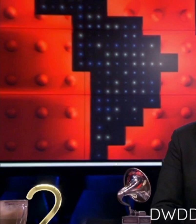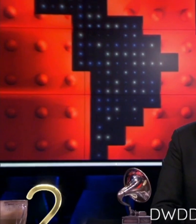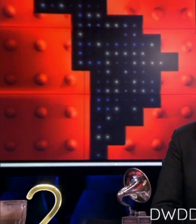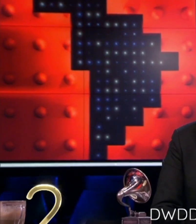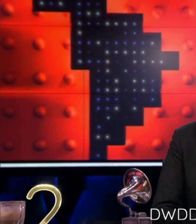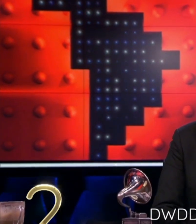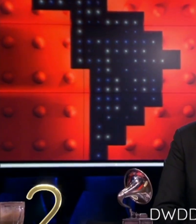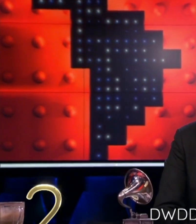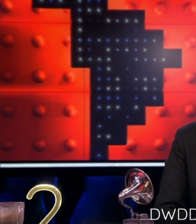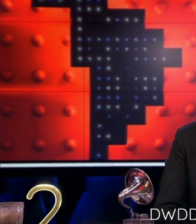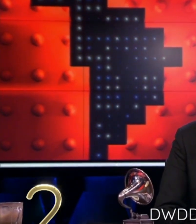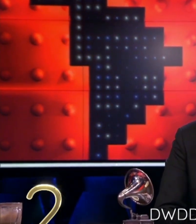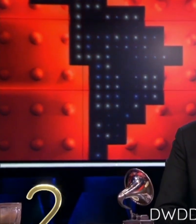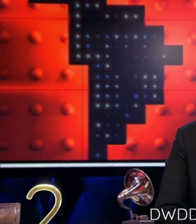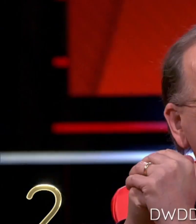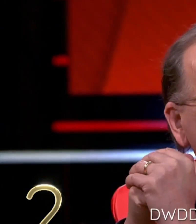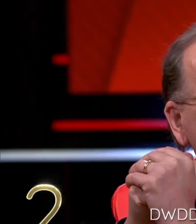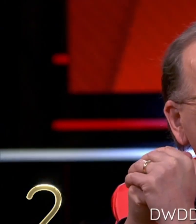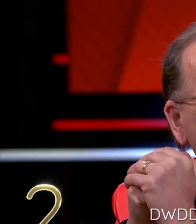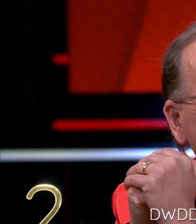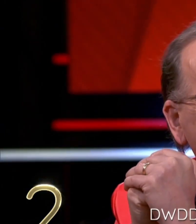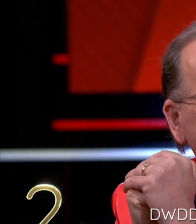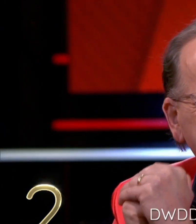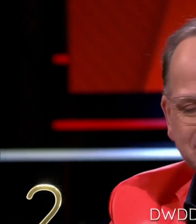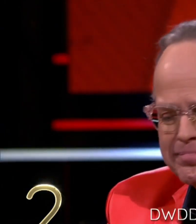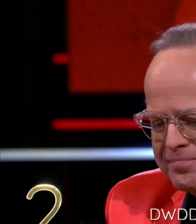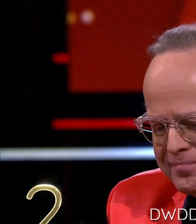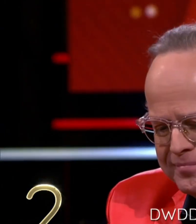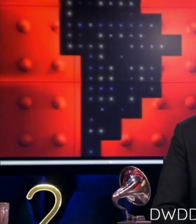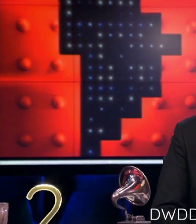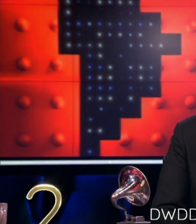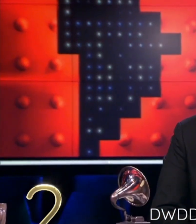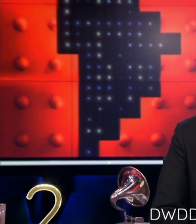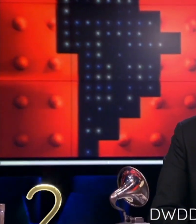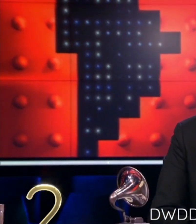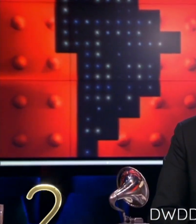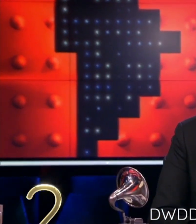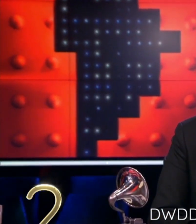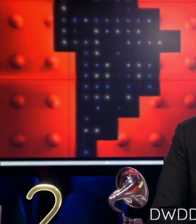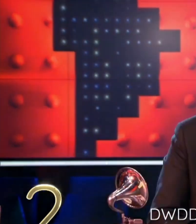Het avontuur zit erop. 15 jaar De Wereld Draait Door. Fijn dat u keek.